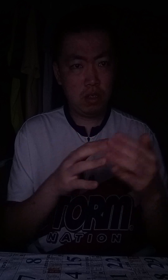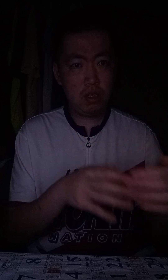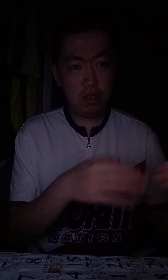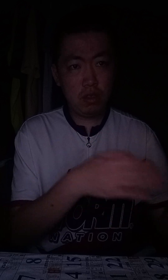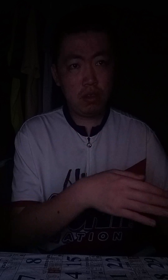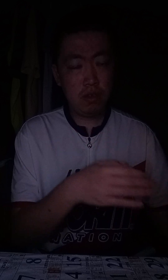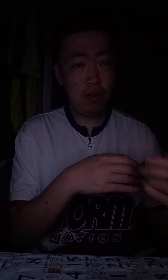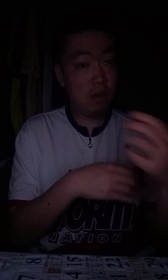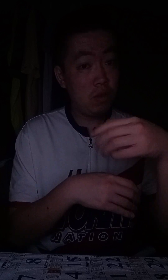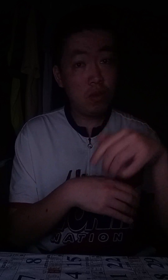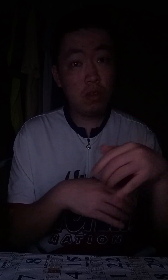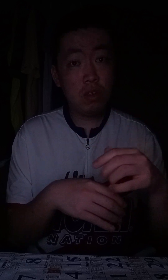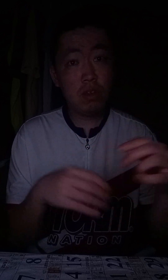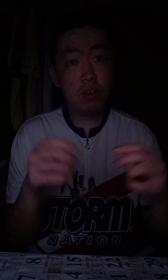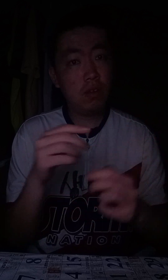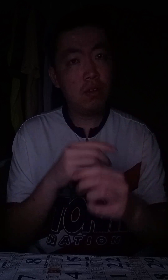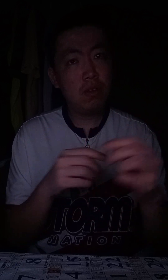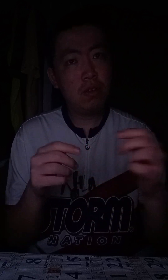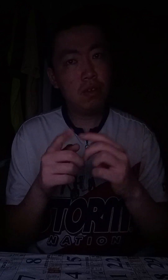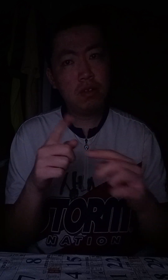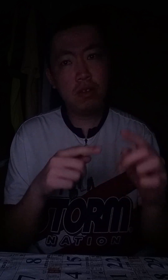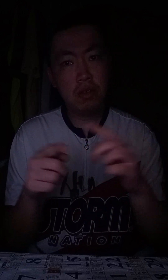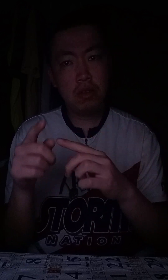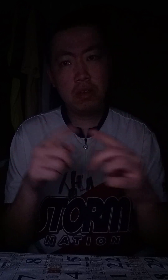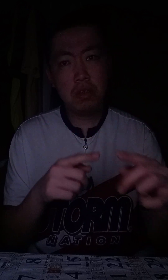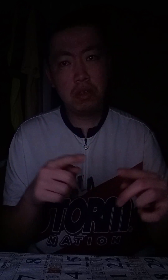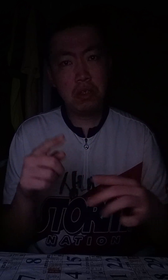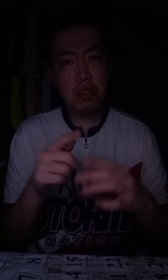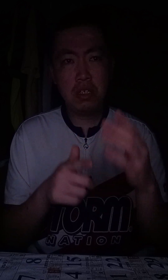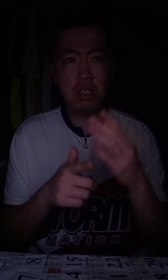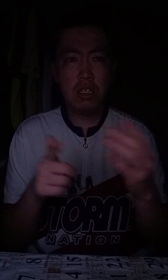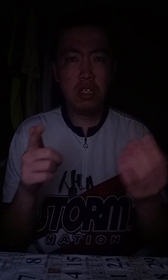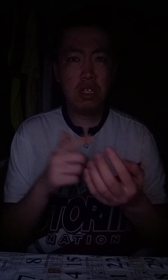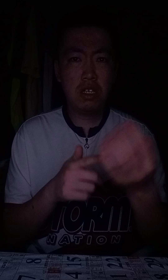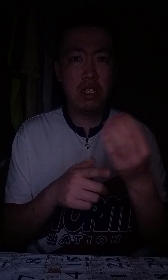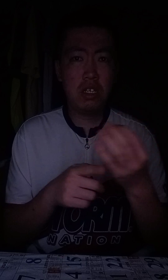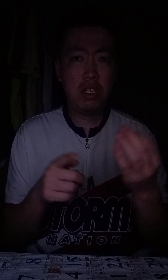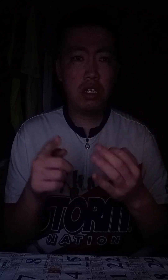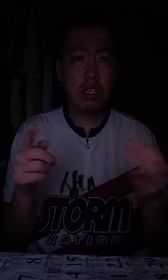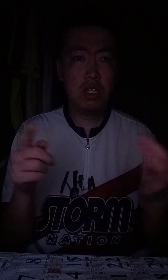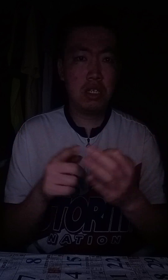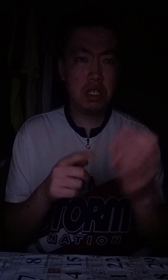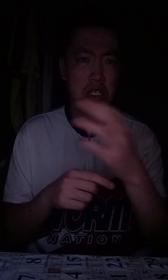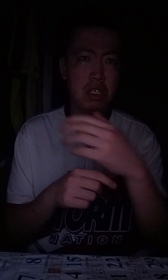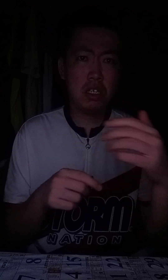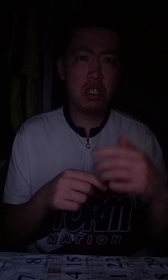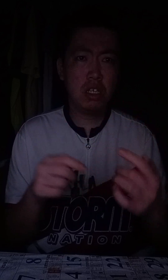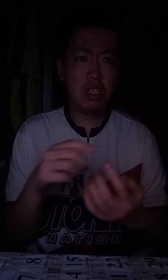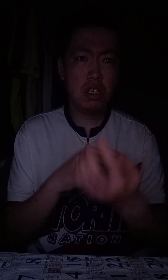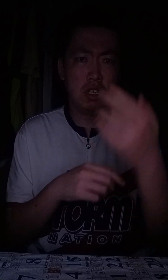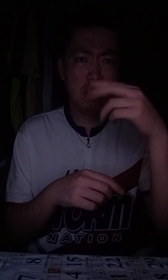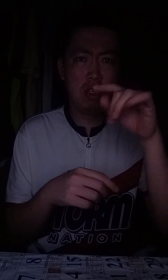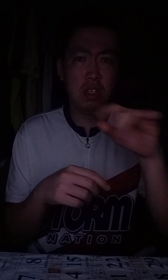차량 이상이 있어가지고 돌아가지고 이제 그 가는 정비하러 가는 도중에 이제 불이 난